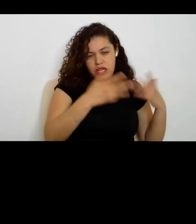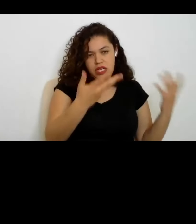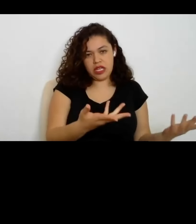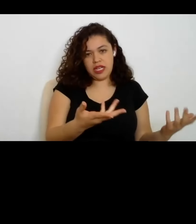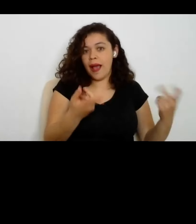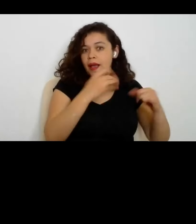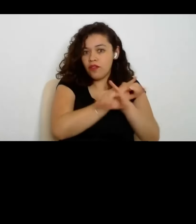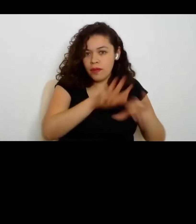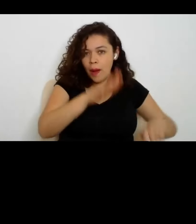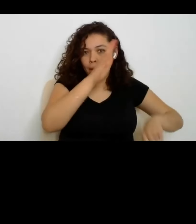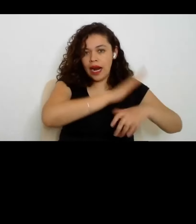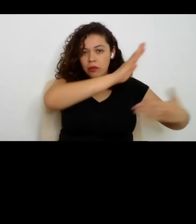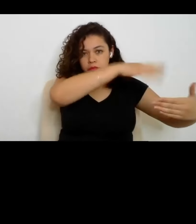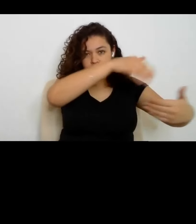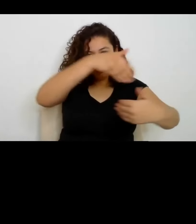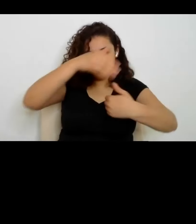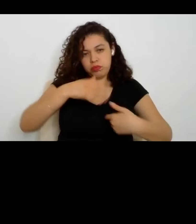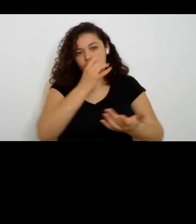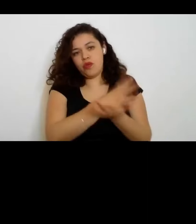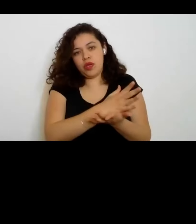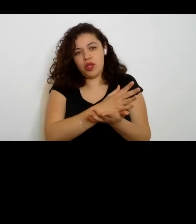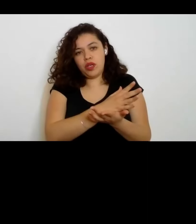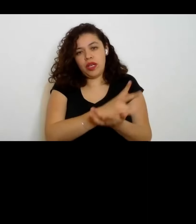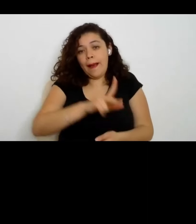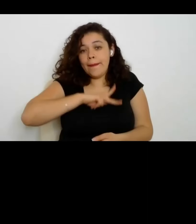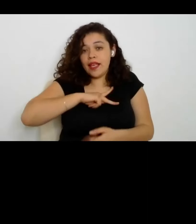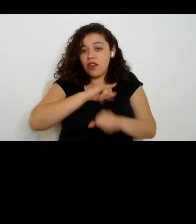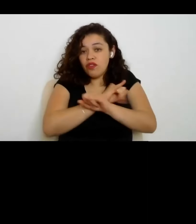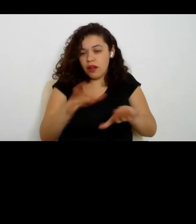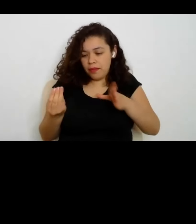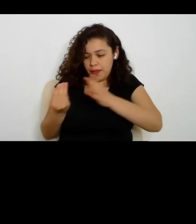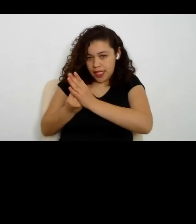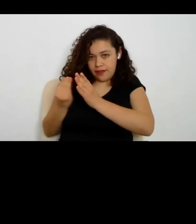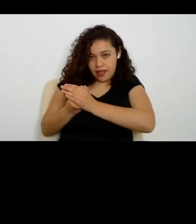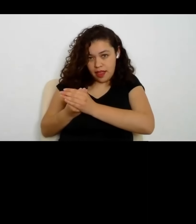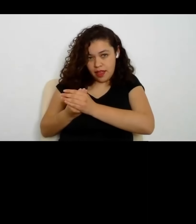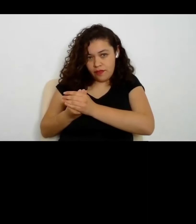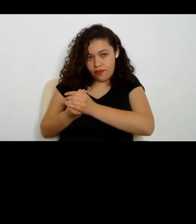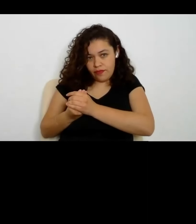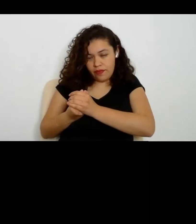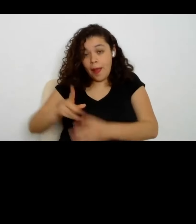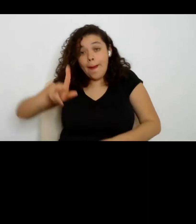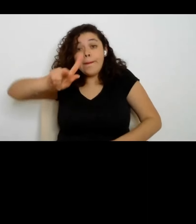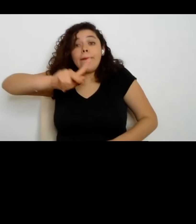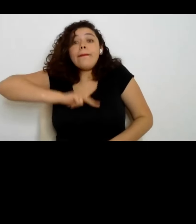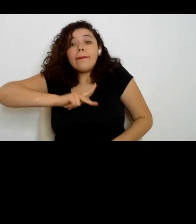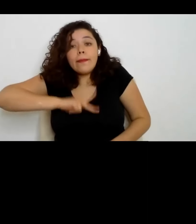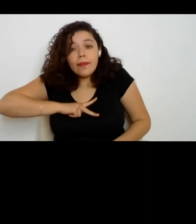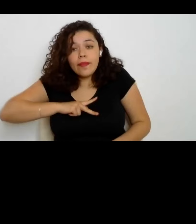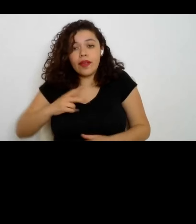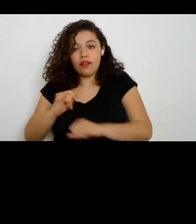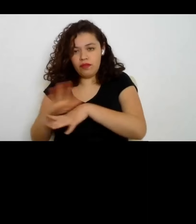más información que aquella que son meramente mis datos personales. Lo que sí es que mis datos personales